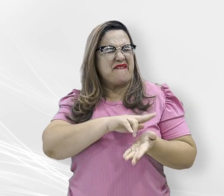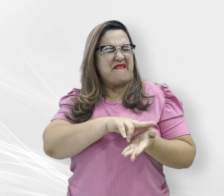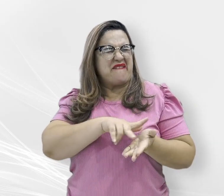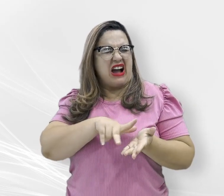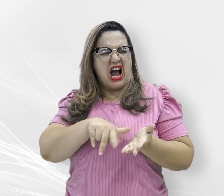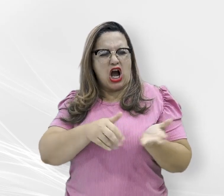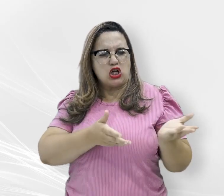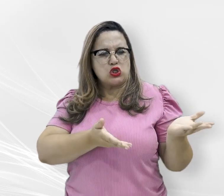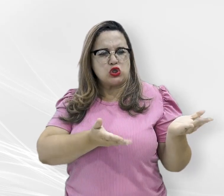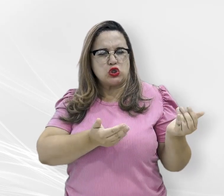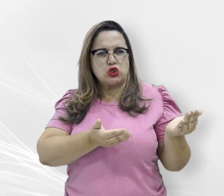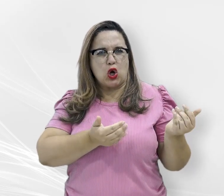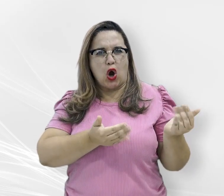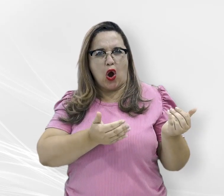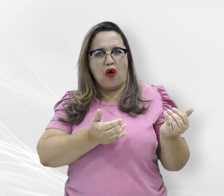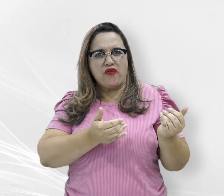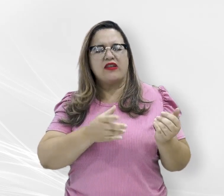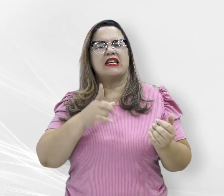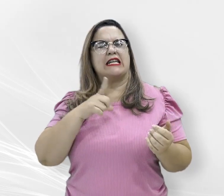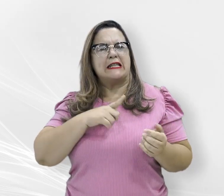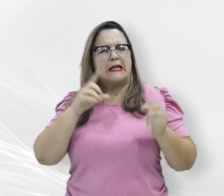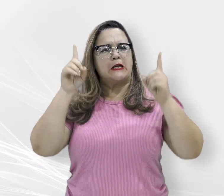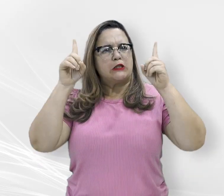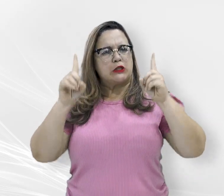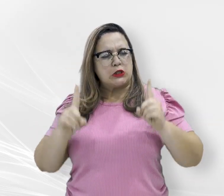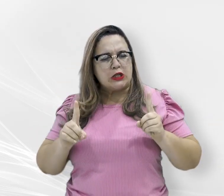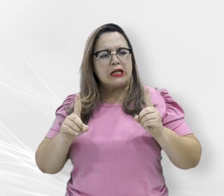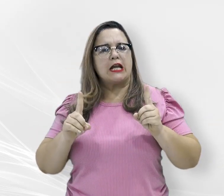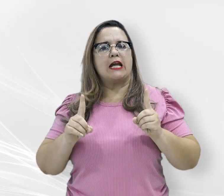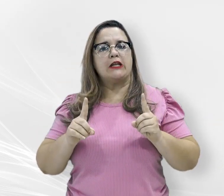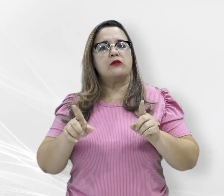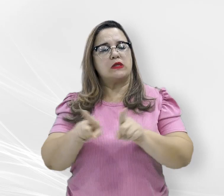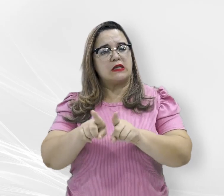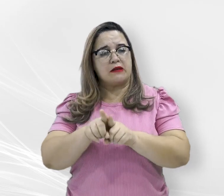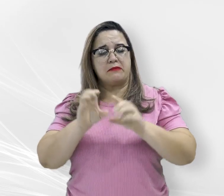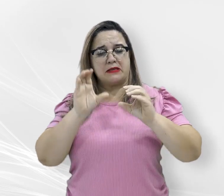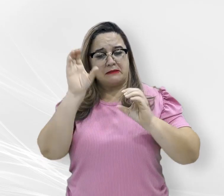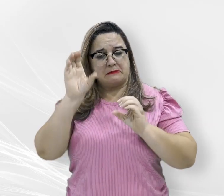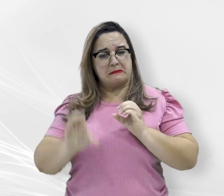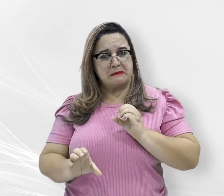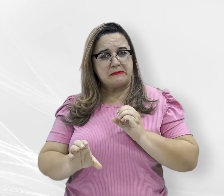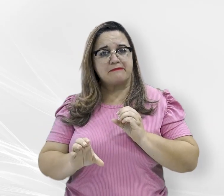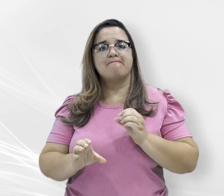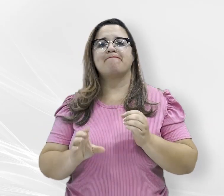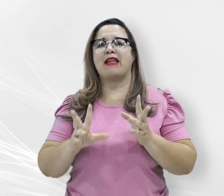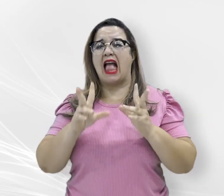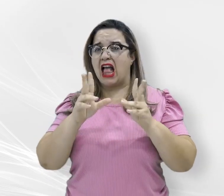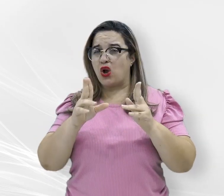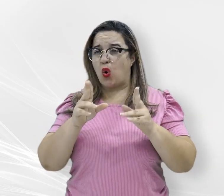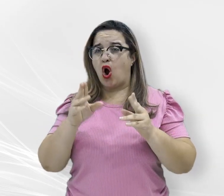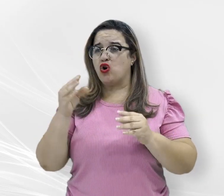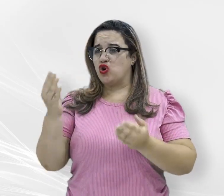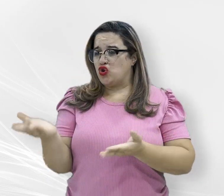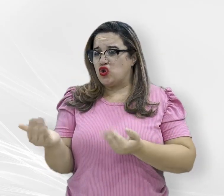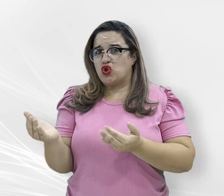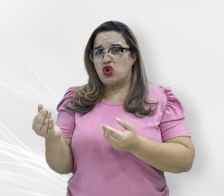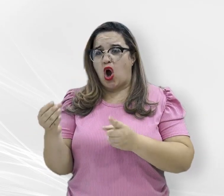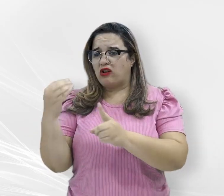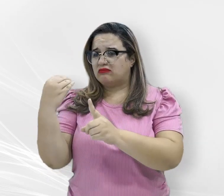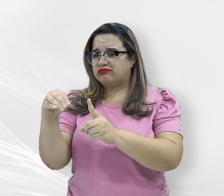de trabalho com promoção de direitos e elevação da cidadania. É como se os jovens vulneráveis não fizessem jus à aprendizagem